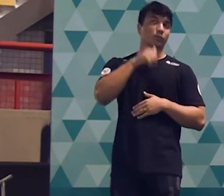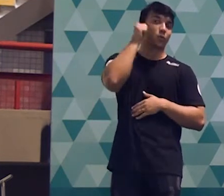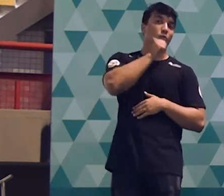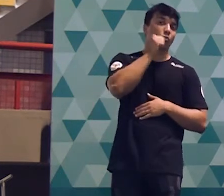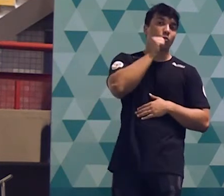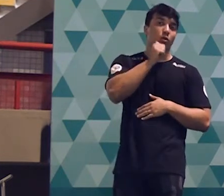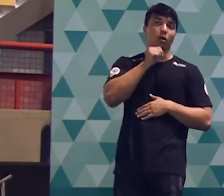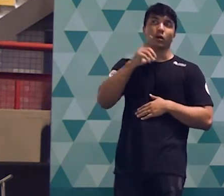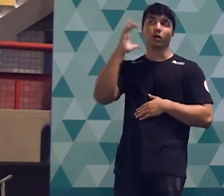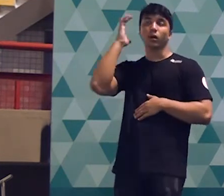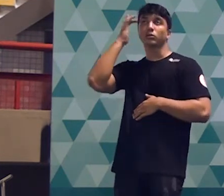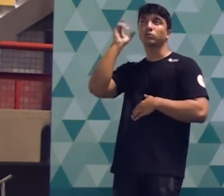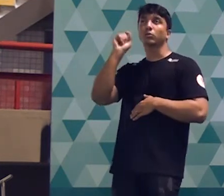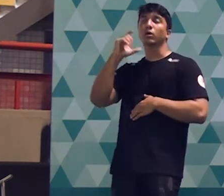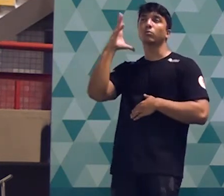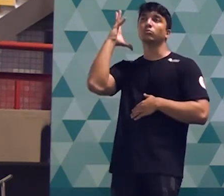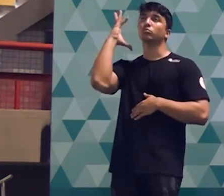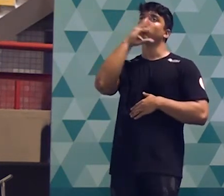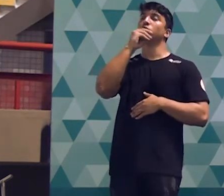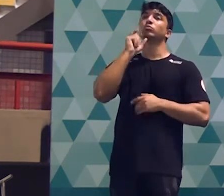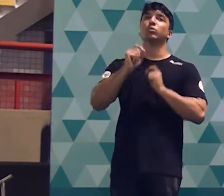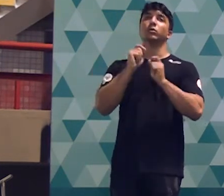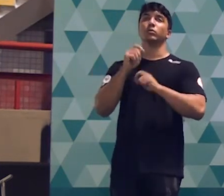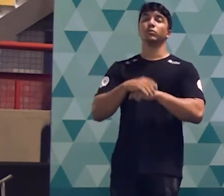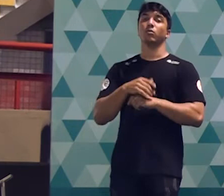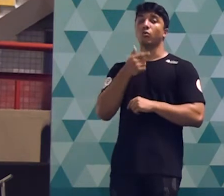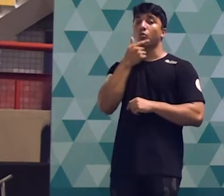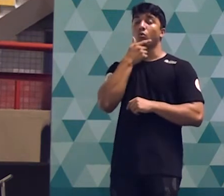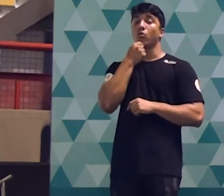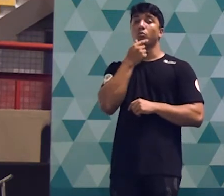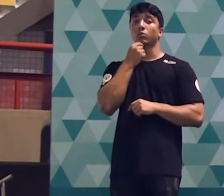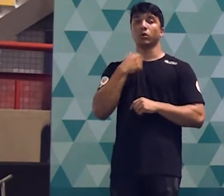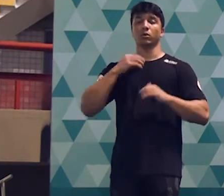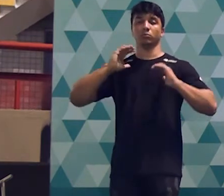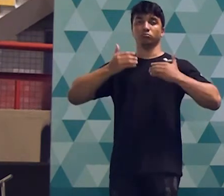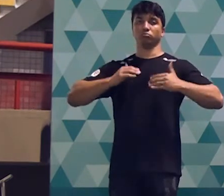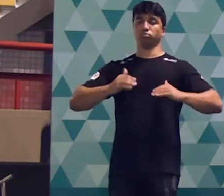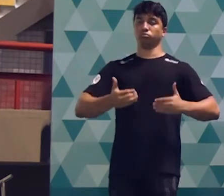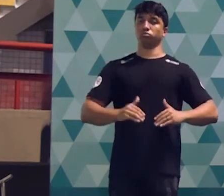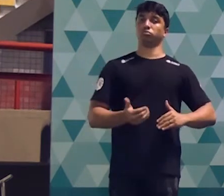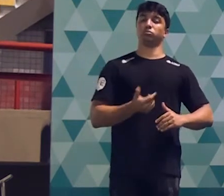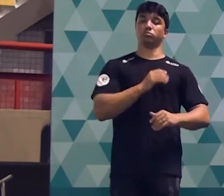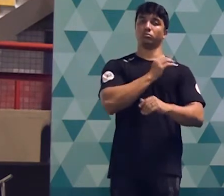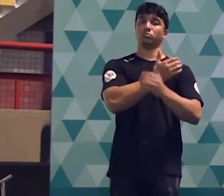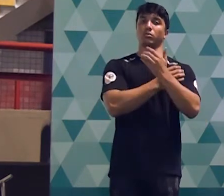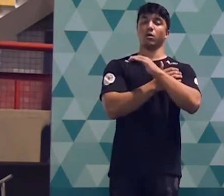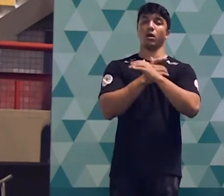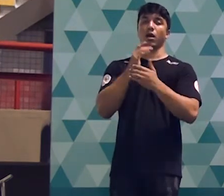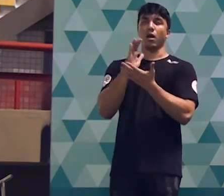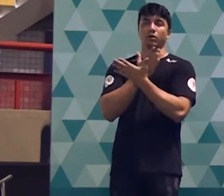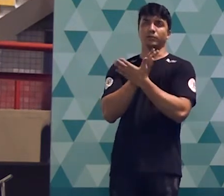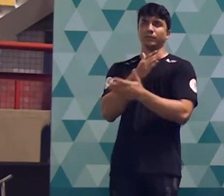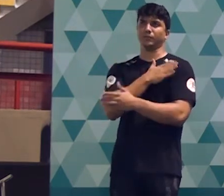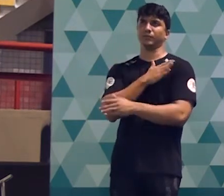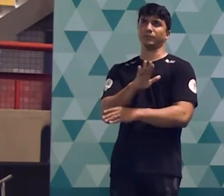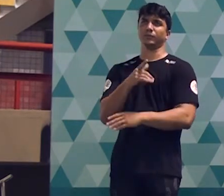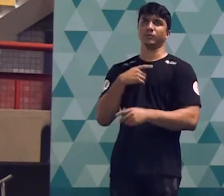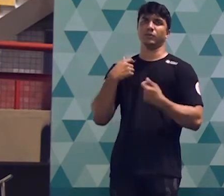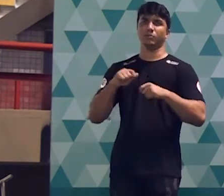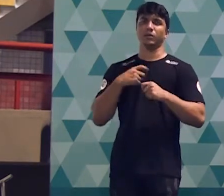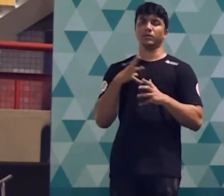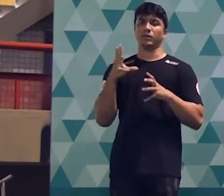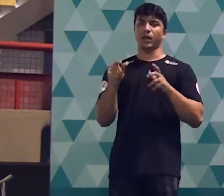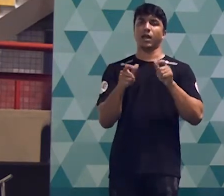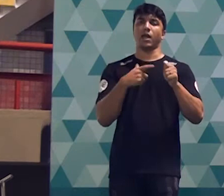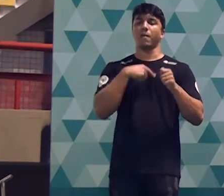que acha bonito, por isso que eu disse que tem gosto para tudo, um homem sarado. Já existe hoje assim, tem que ter a carne